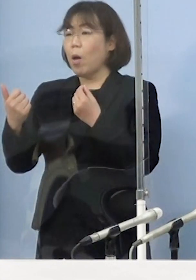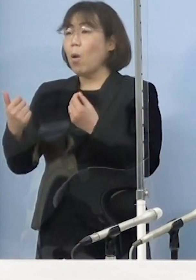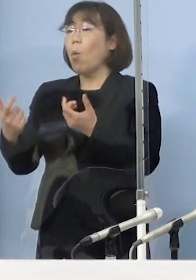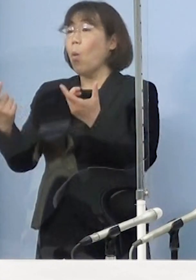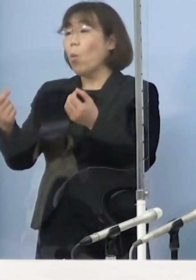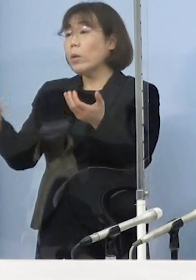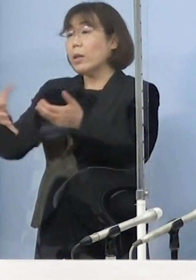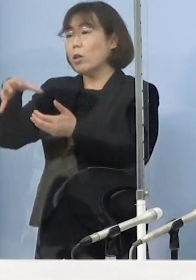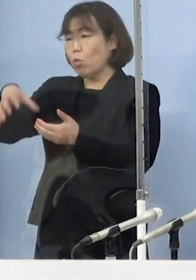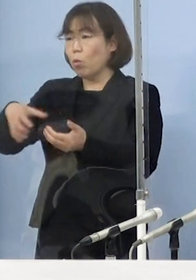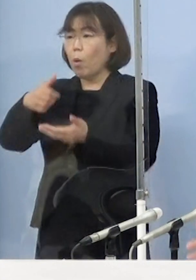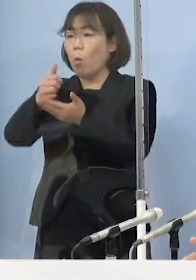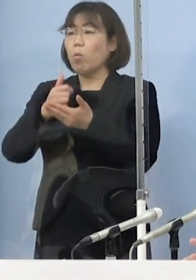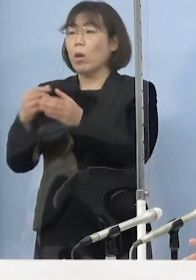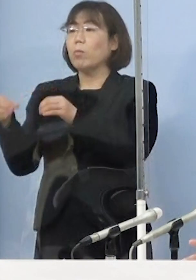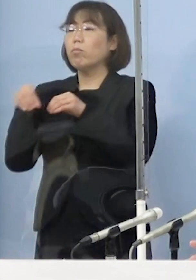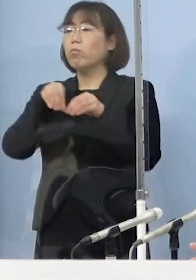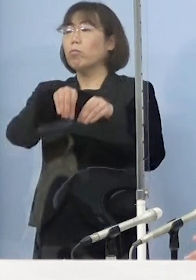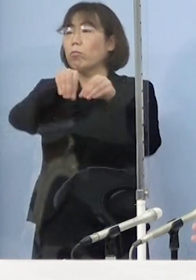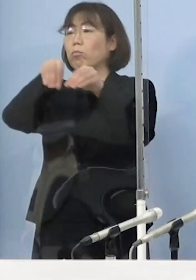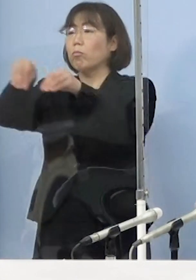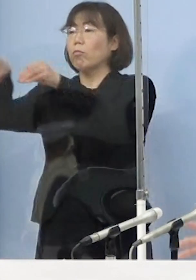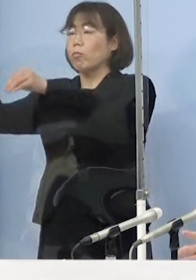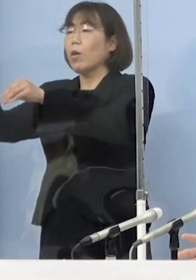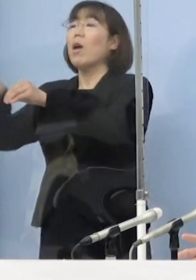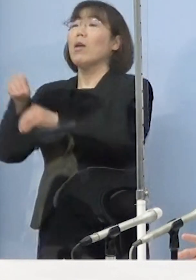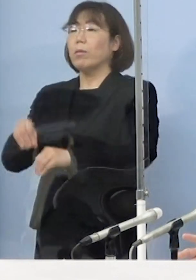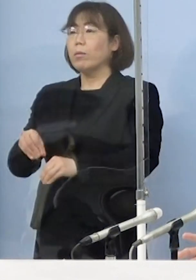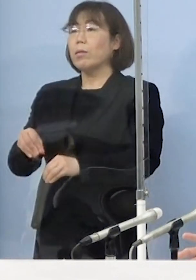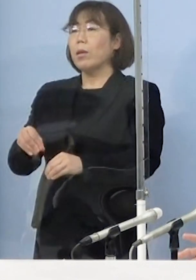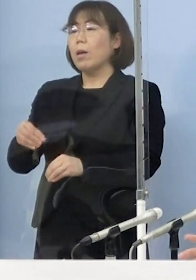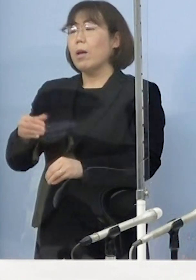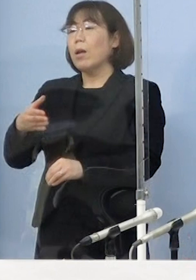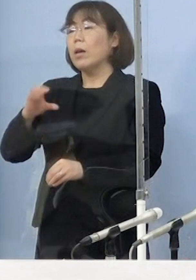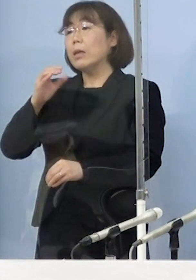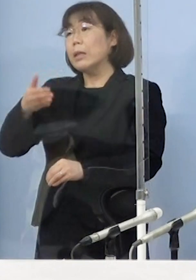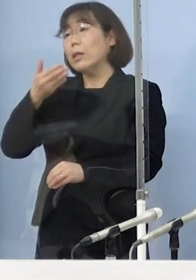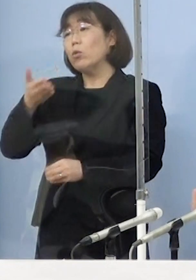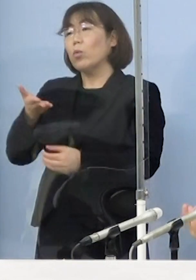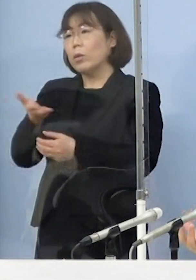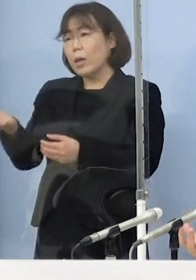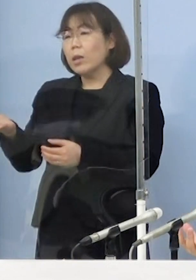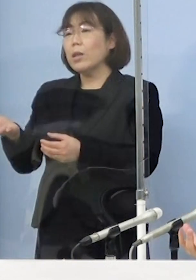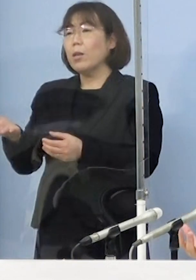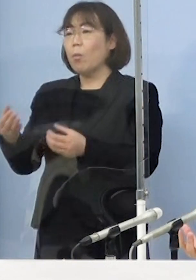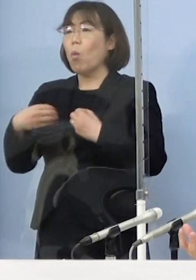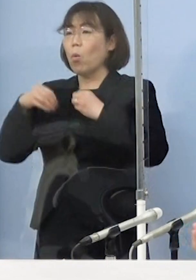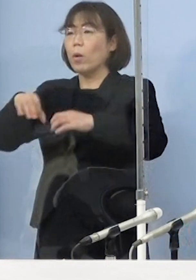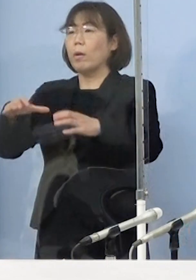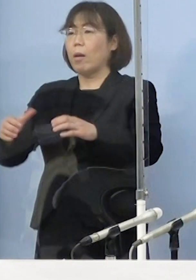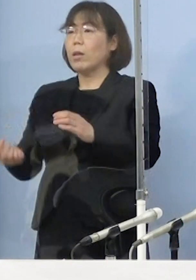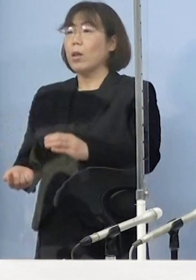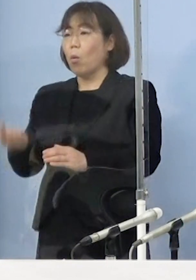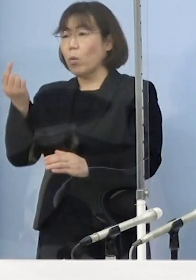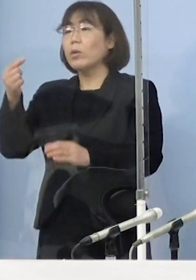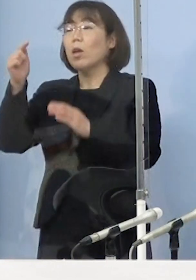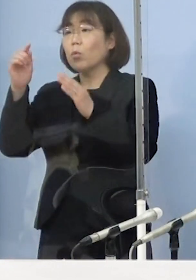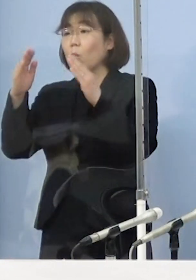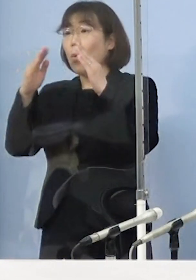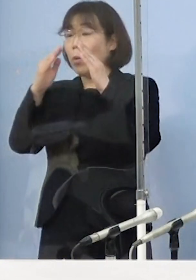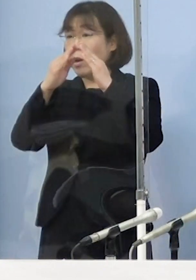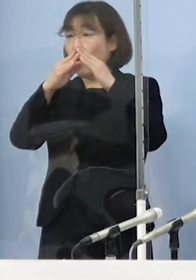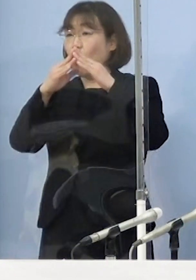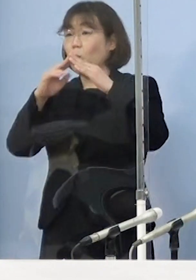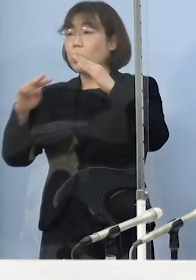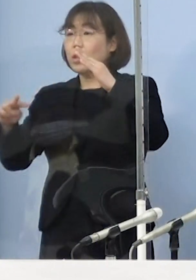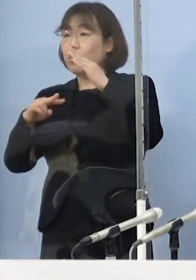していた、そしてまた飲食店でのクラスターが出ると、そしてそれを家庭内に持ち込んで家庭内感染から今度